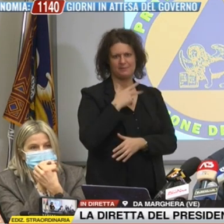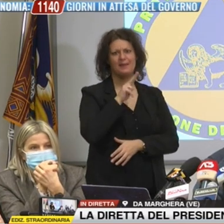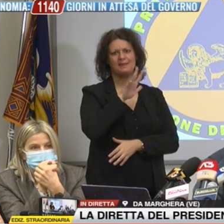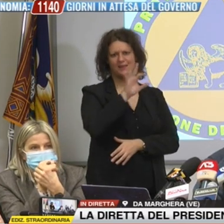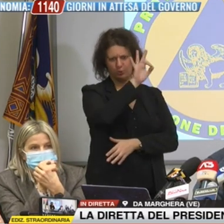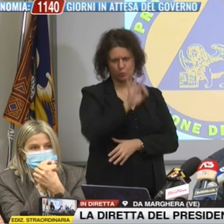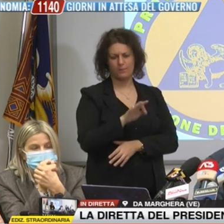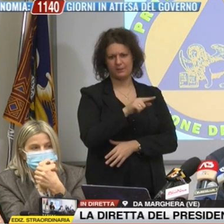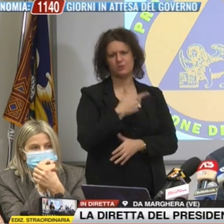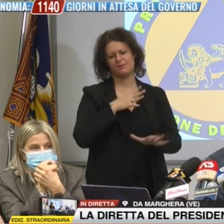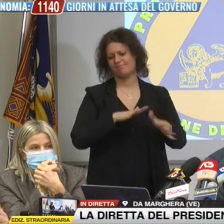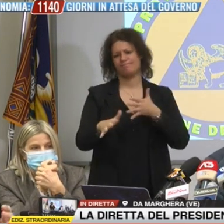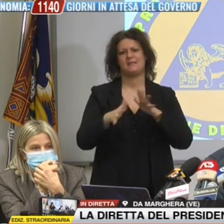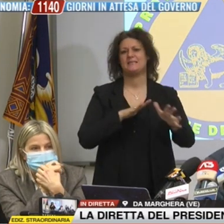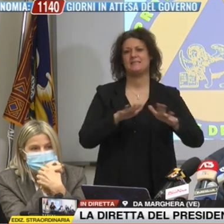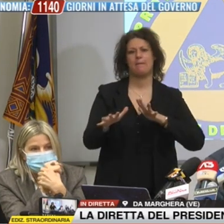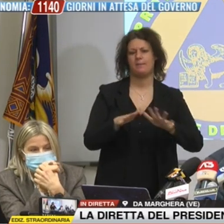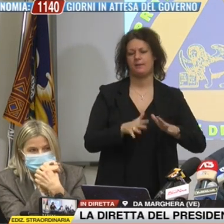attuale.